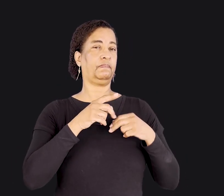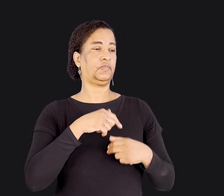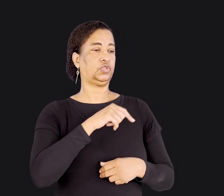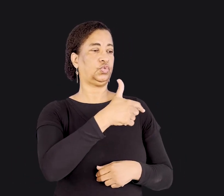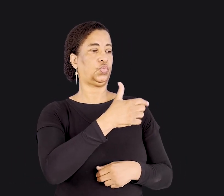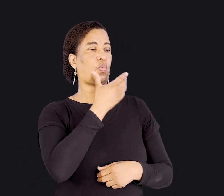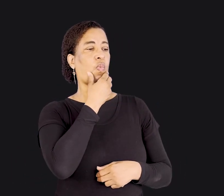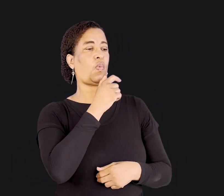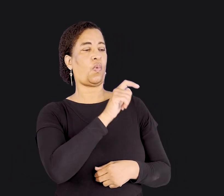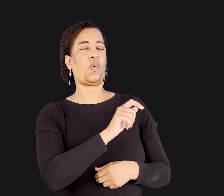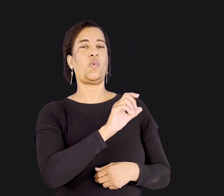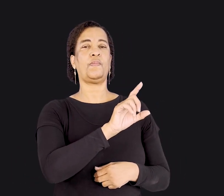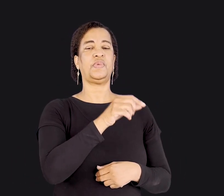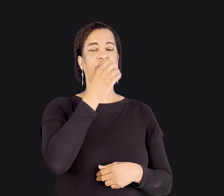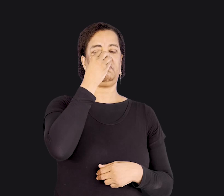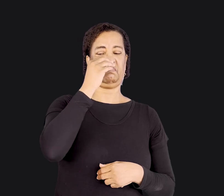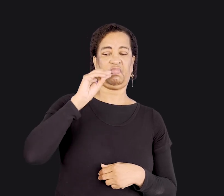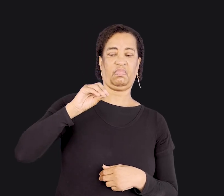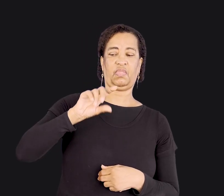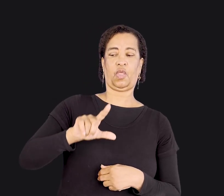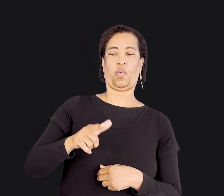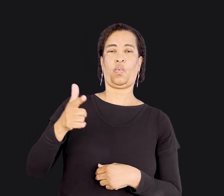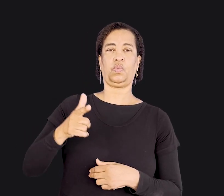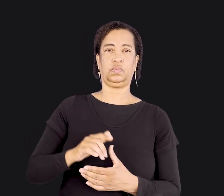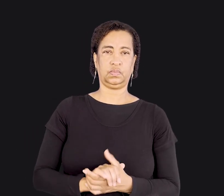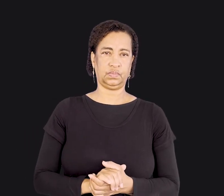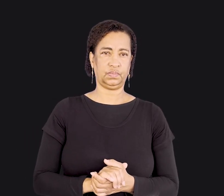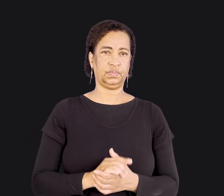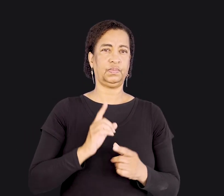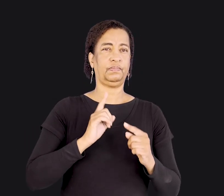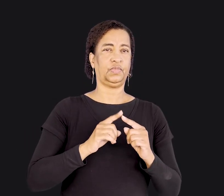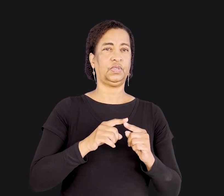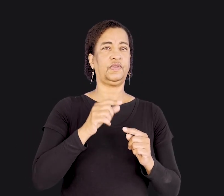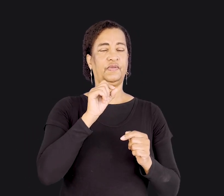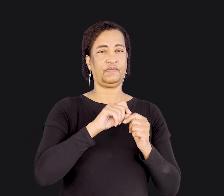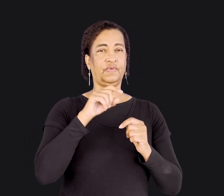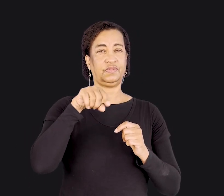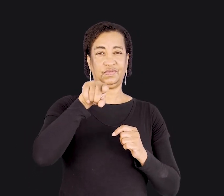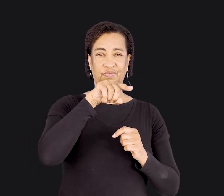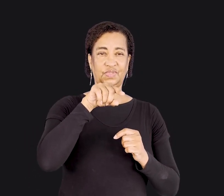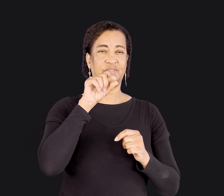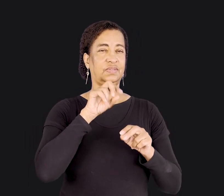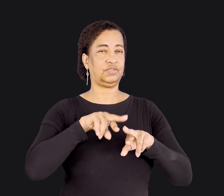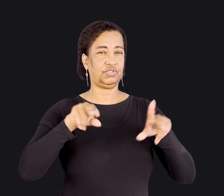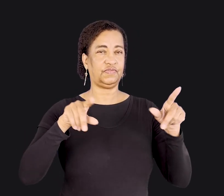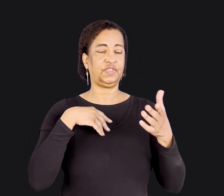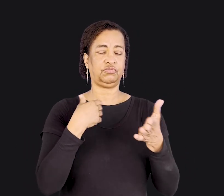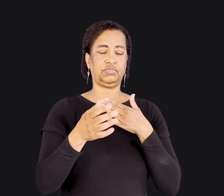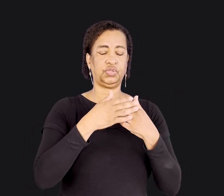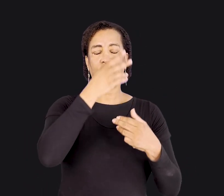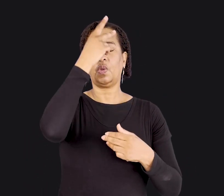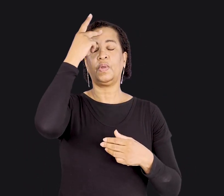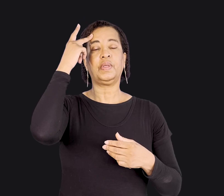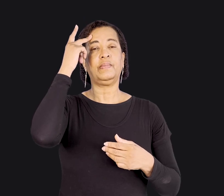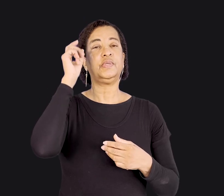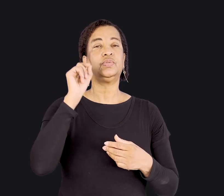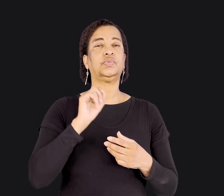em detrimento de outro. Pois quem torna você diferente de qualquer outra pessoa? O que você tem